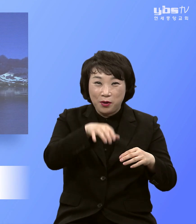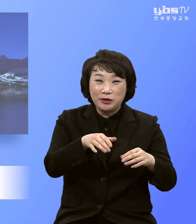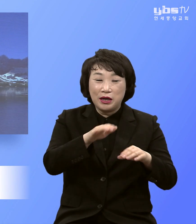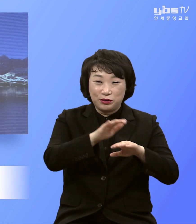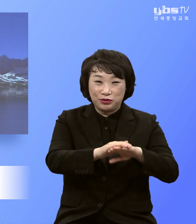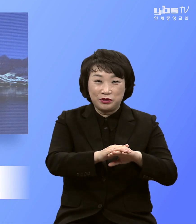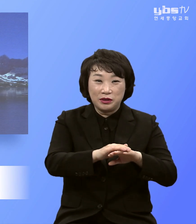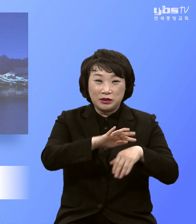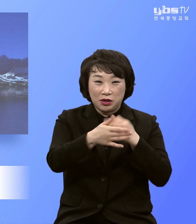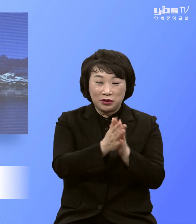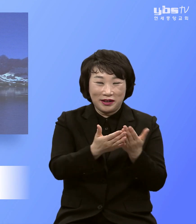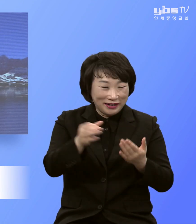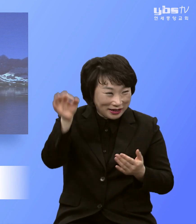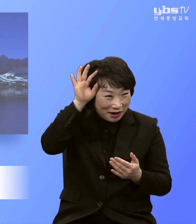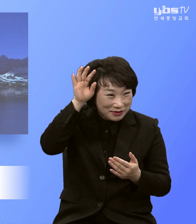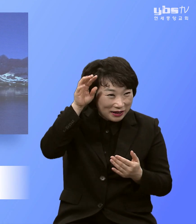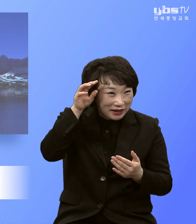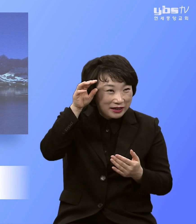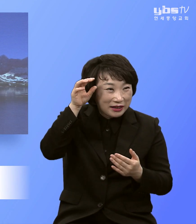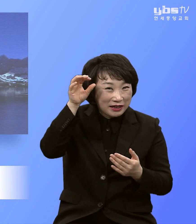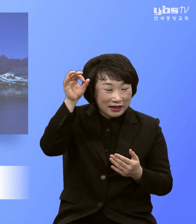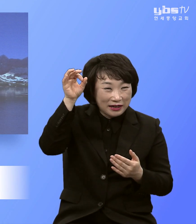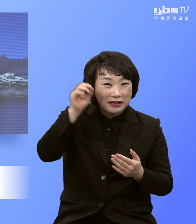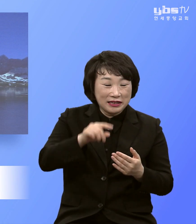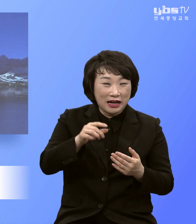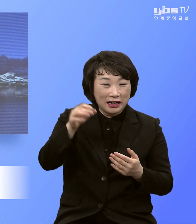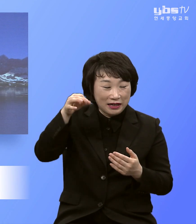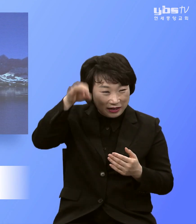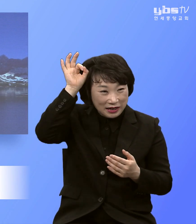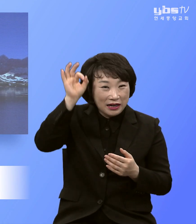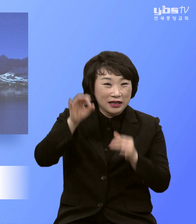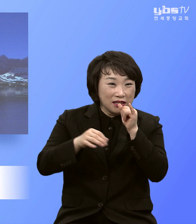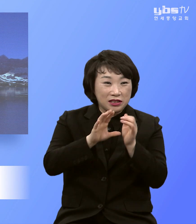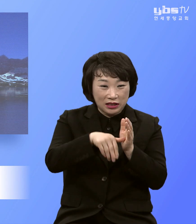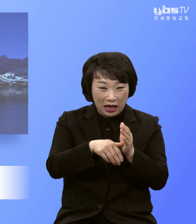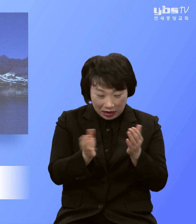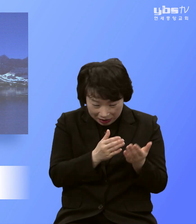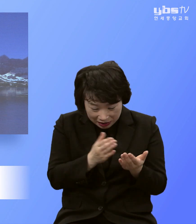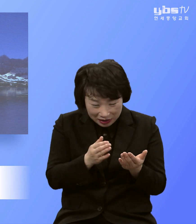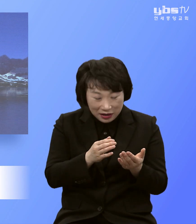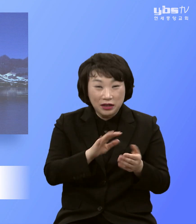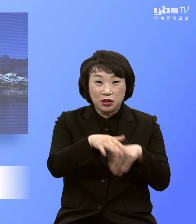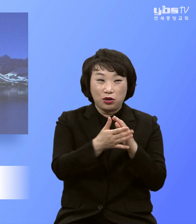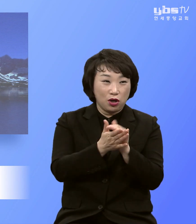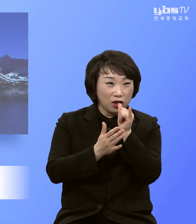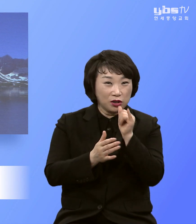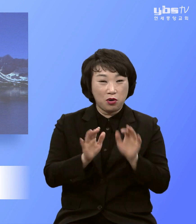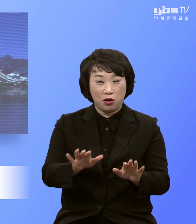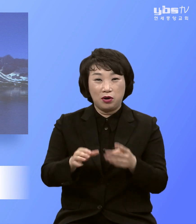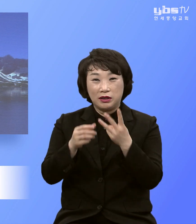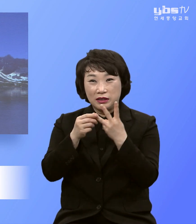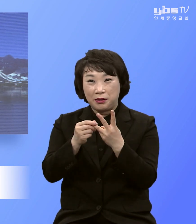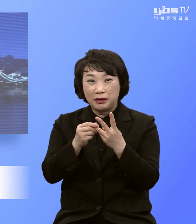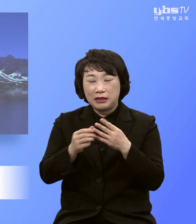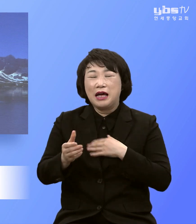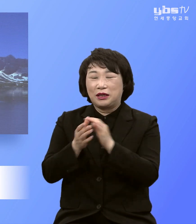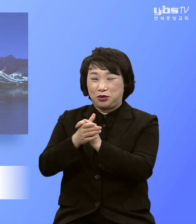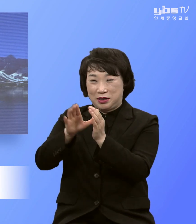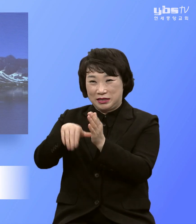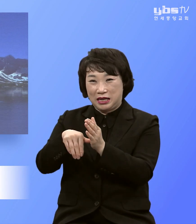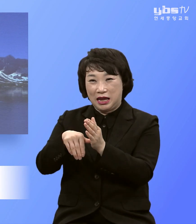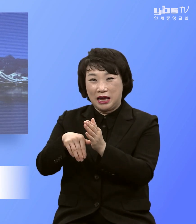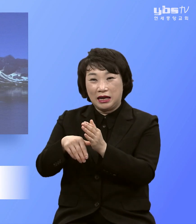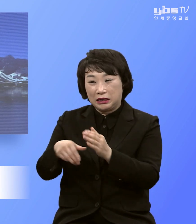놓고 그냥 갑자기 생각나면 열어보고 수고하는 성경, 하나는 내가 기도할 때 옆에다